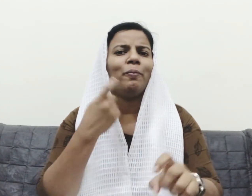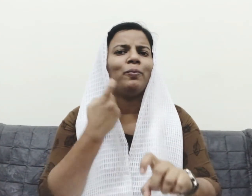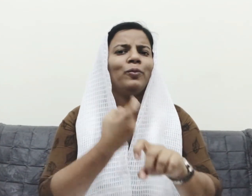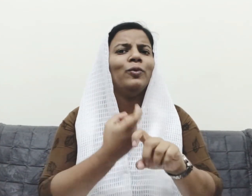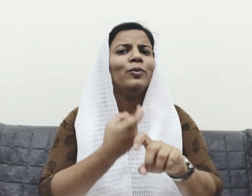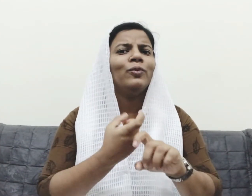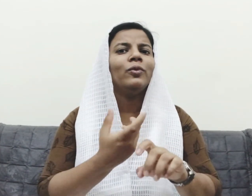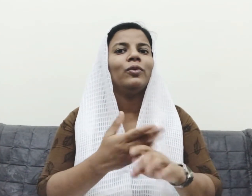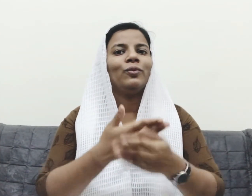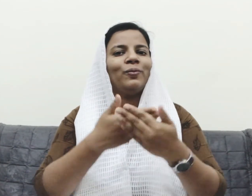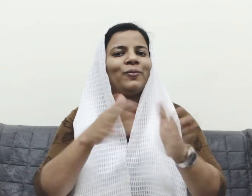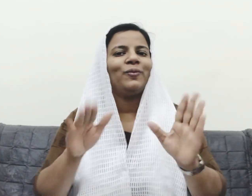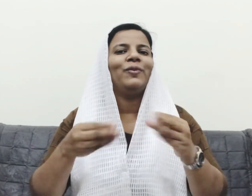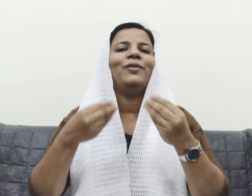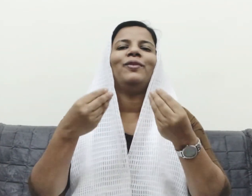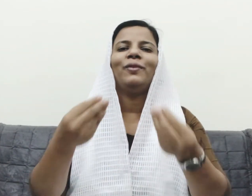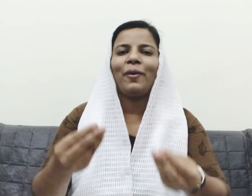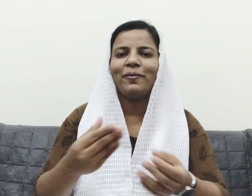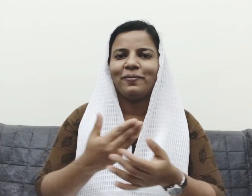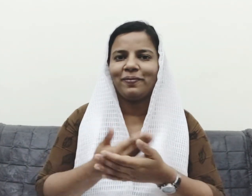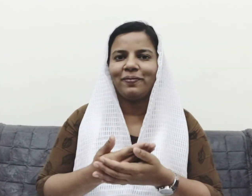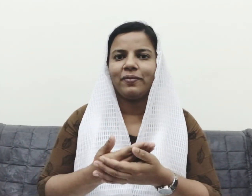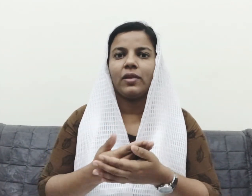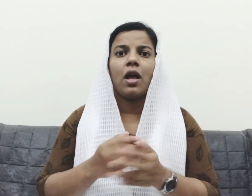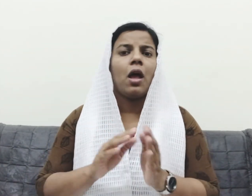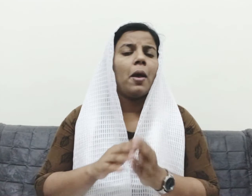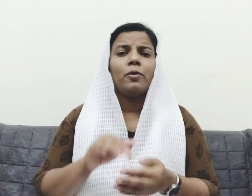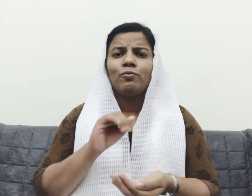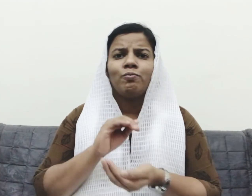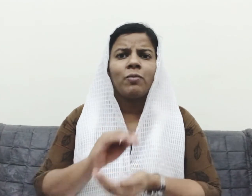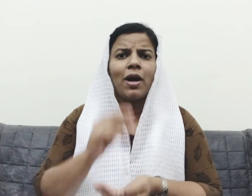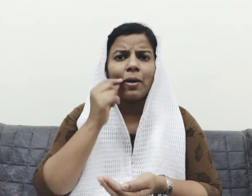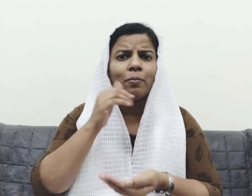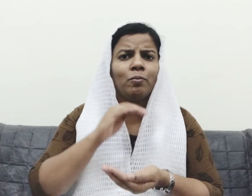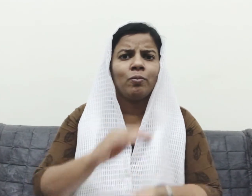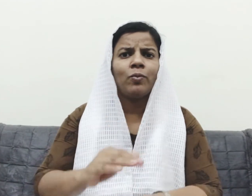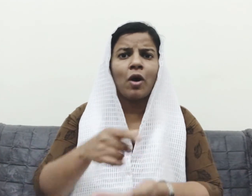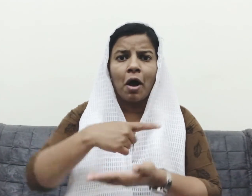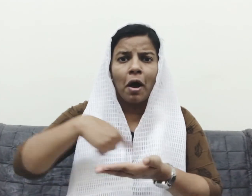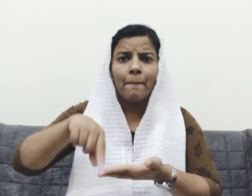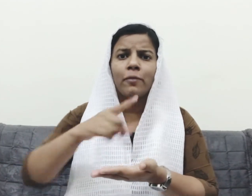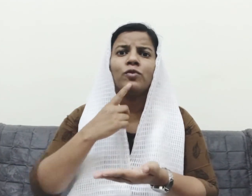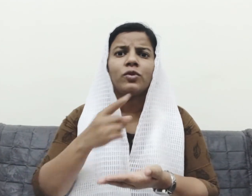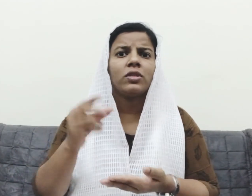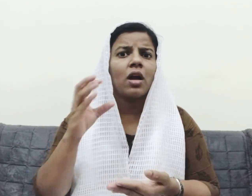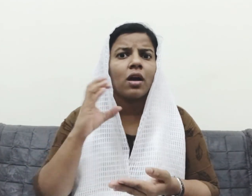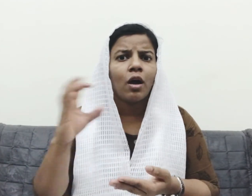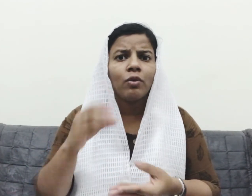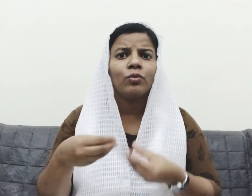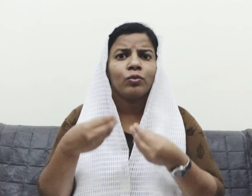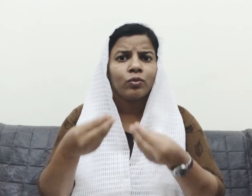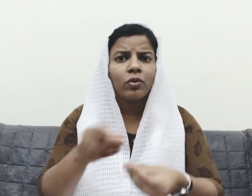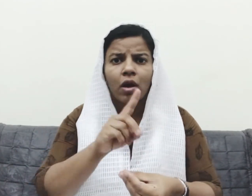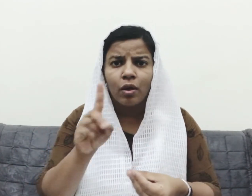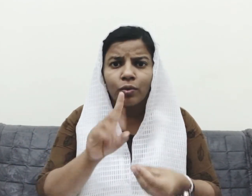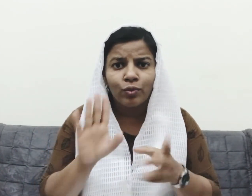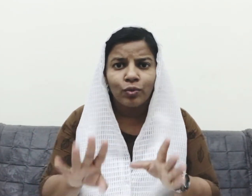മുട്ടുന്നവന് തുറന്നു കൊടുക്കുന്നു. മകൻ അപ്പം ചോദിച്ചാൽ കല്ല് കൊടുക്കുന്ന മനുഷ്യൻ നിങ്ങളിൽ ആരുള്ളൂ? ആരെങ്കിലും